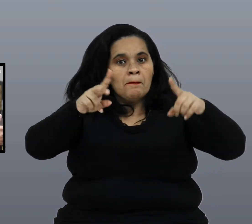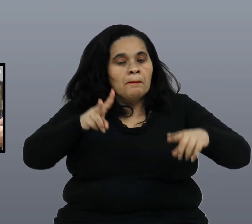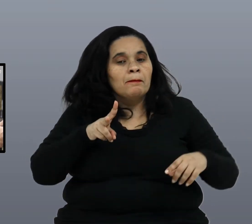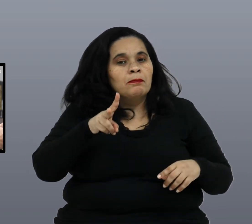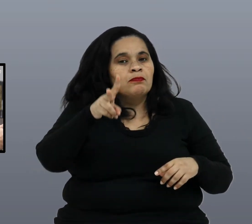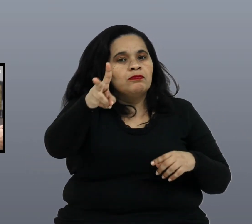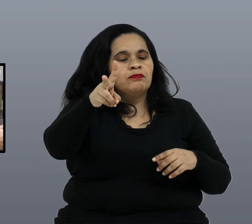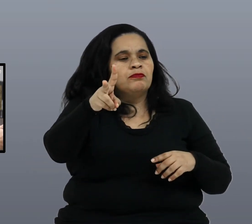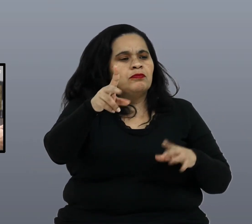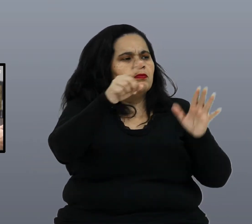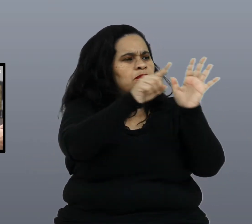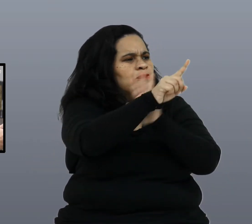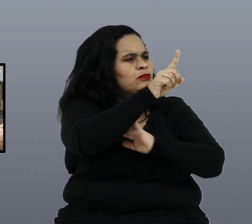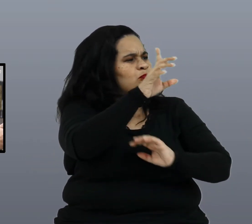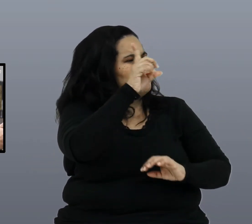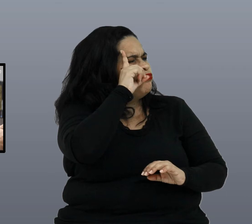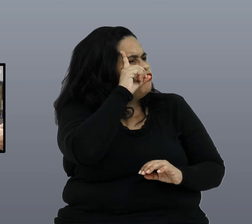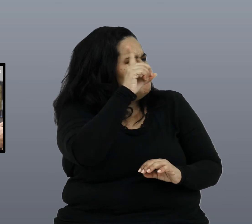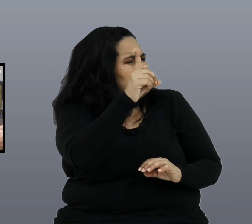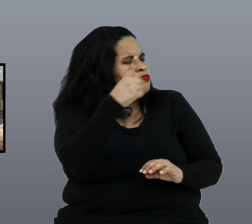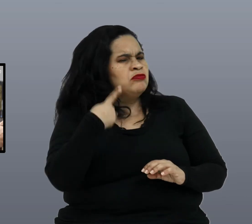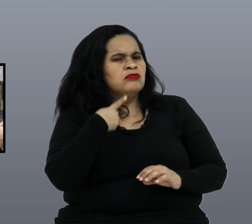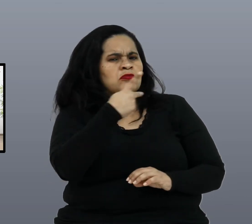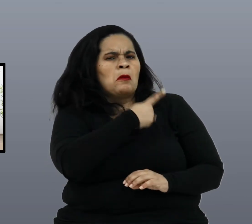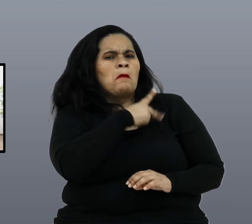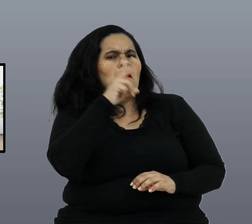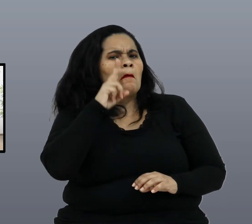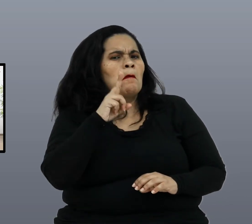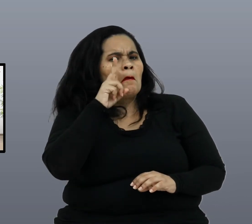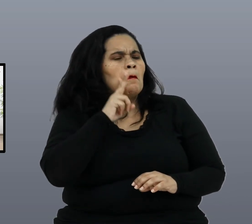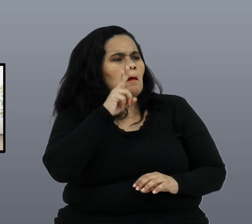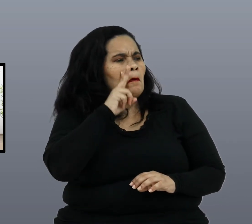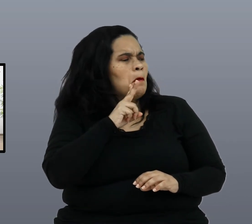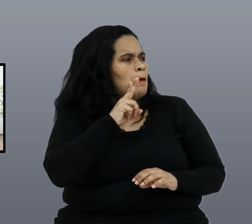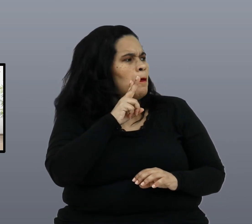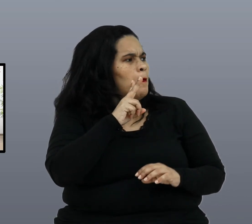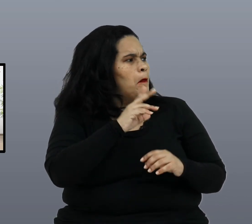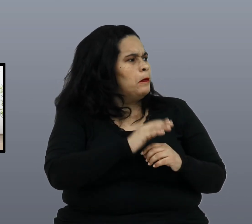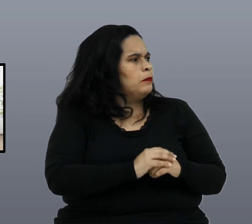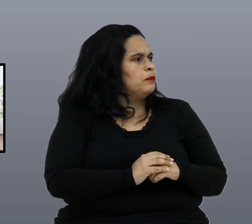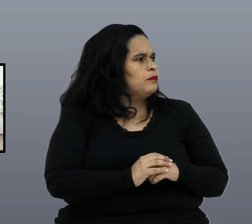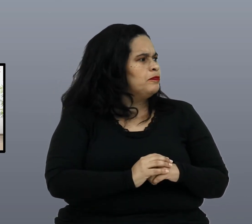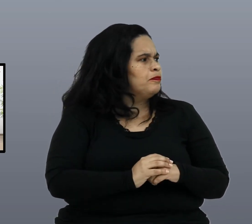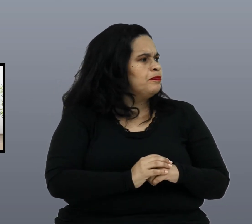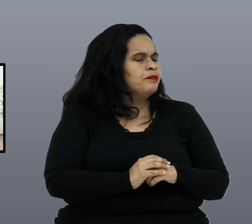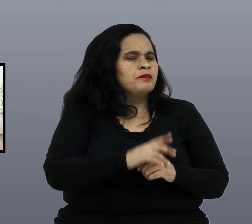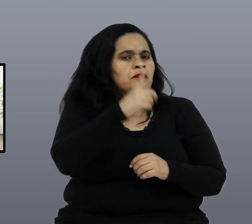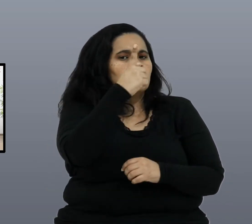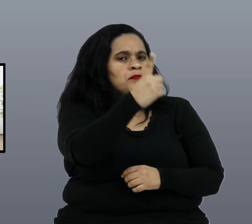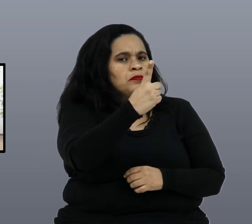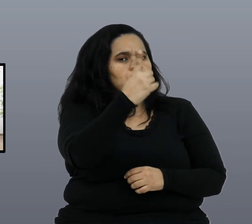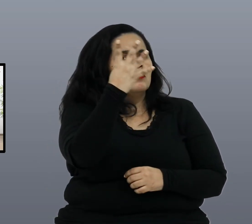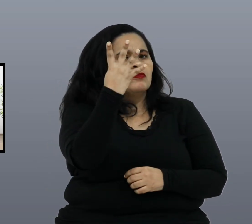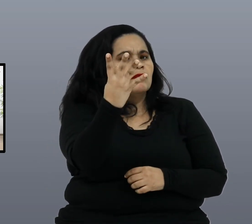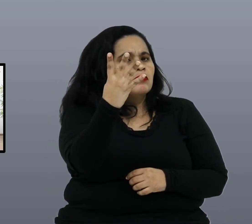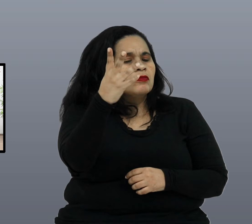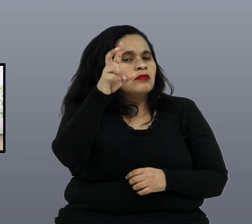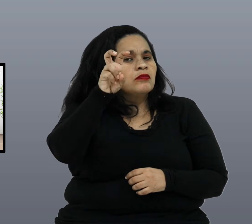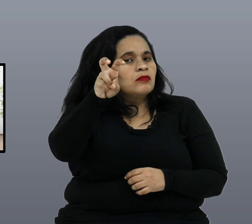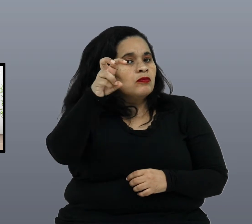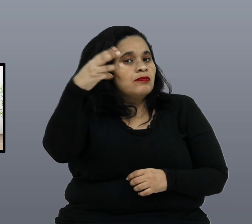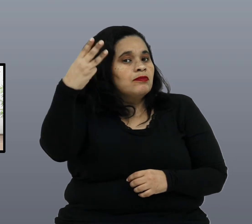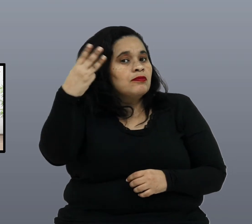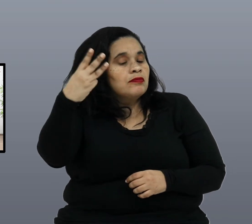foi a data, pastor Valdeci, que foi o final do Império Romano? De uma vez por todas, 1453 depois de